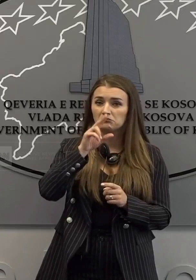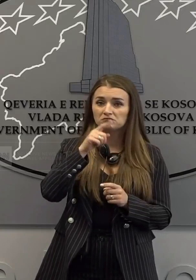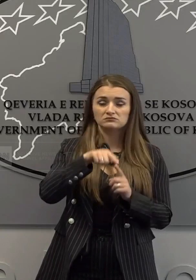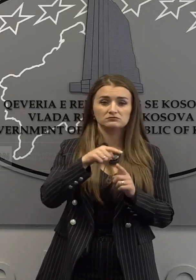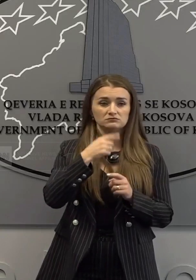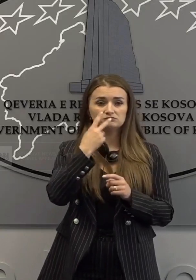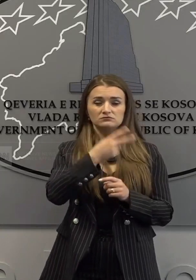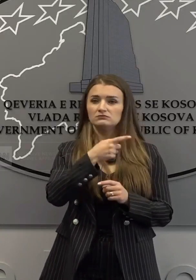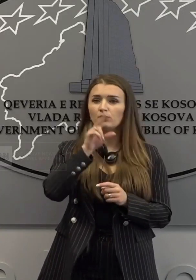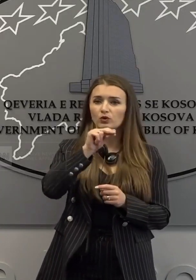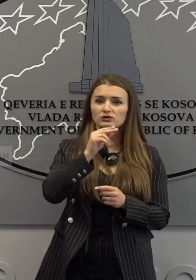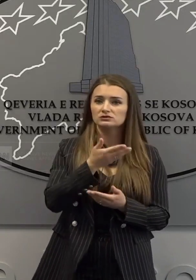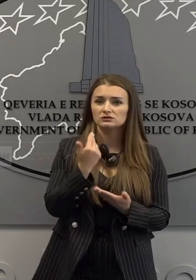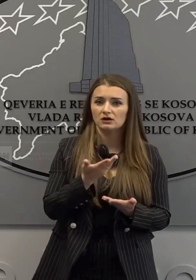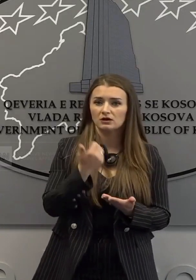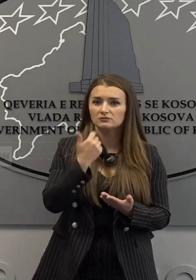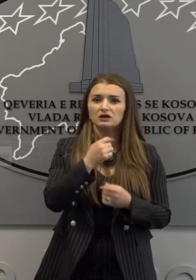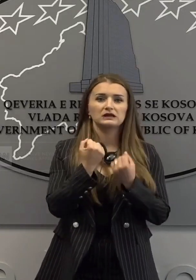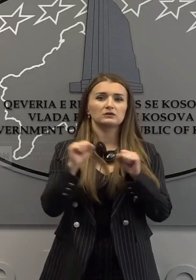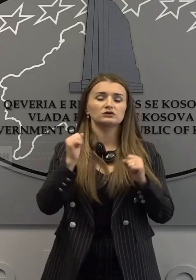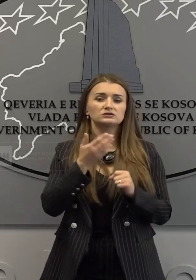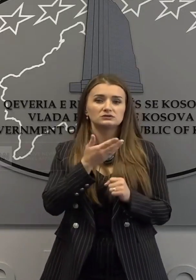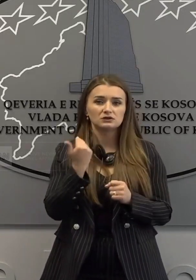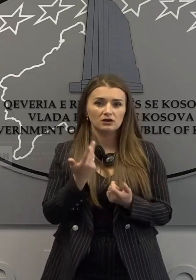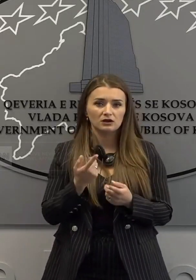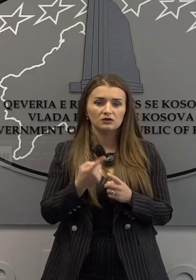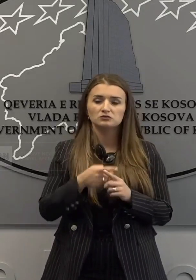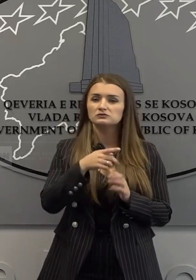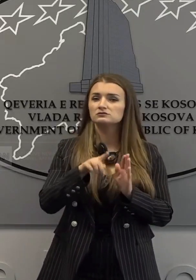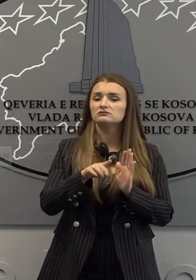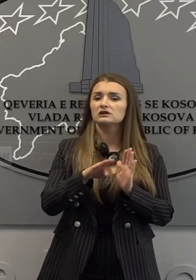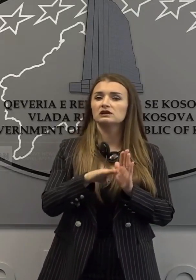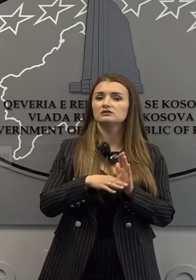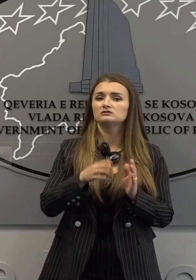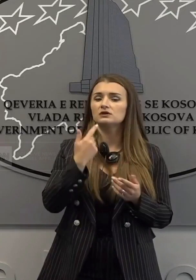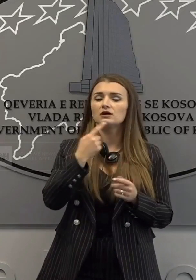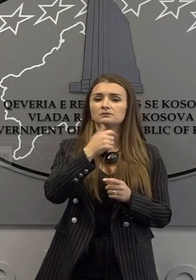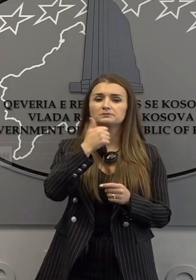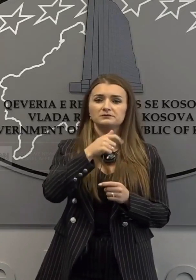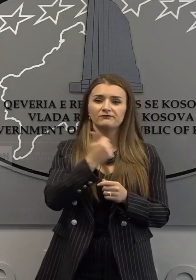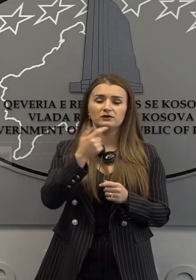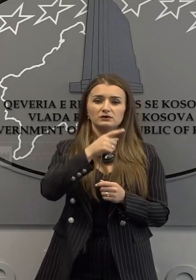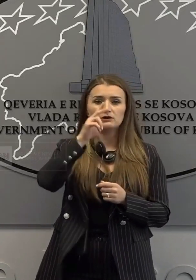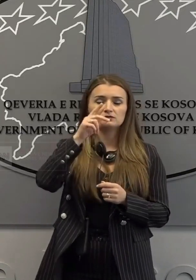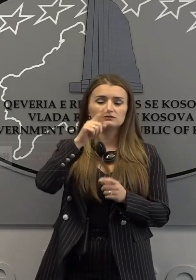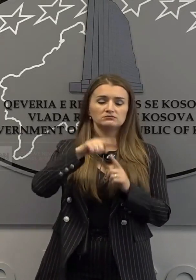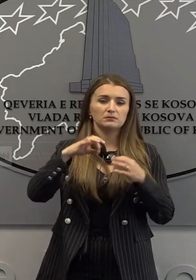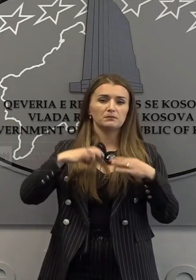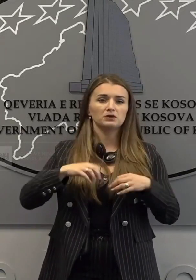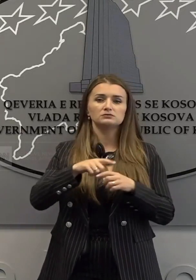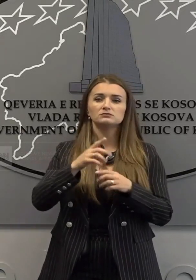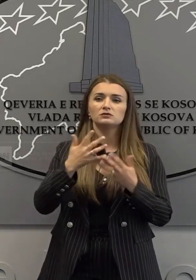në kuptimin demokratik e ligjor të fjalës, ka veç se president i cili është edhe krye polic, edhe krye